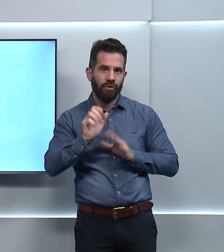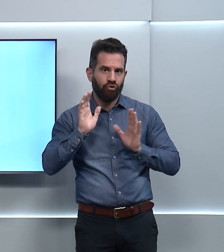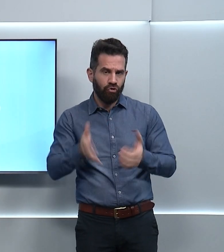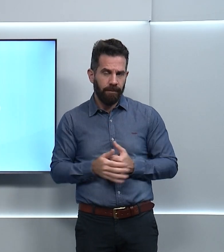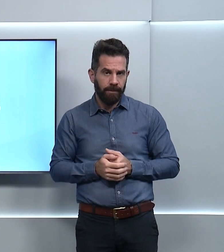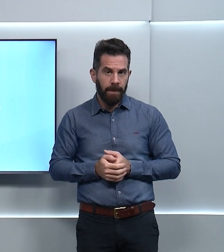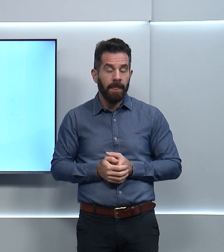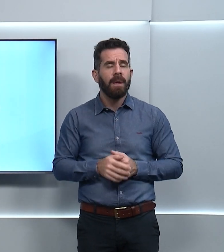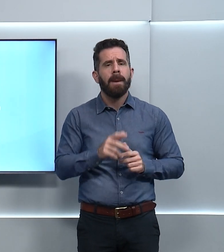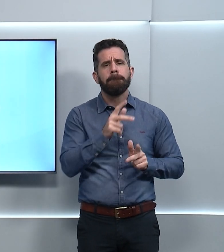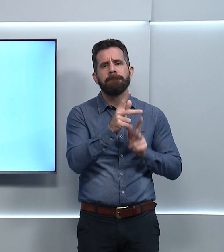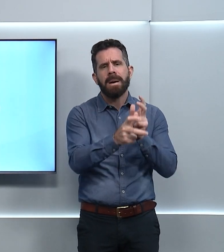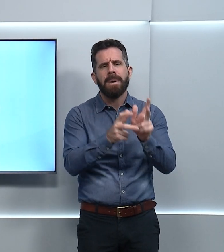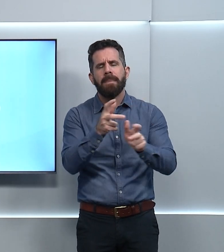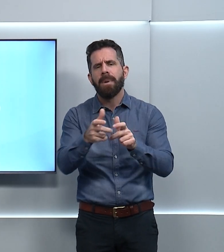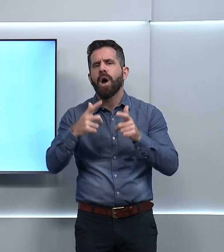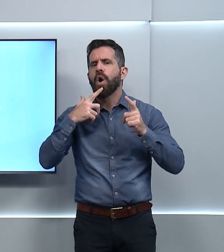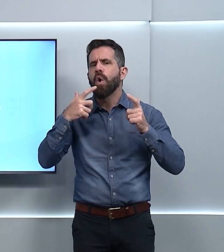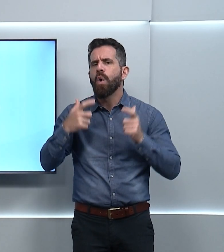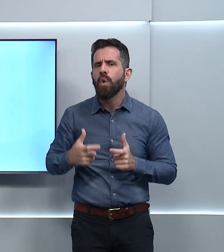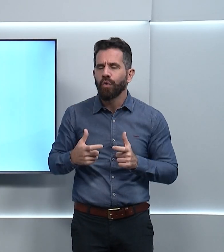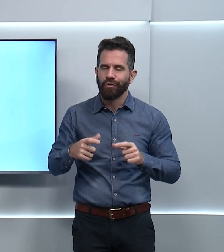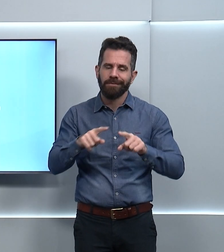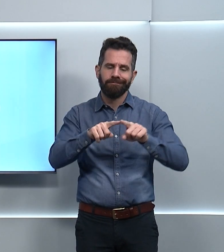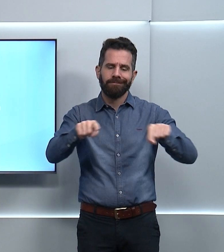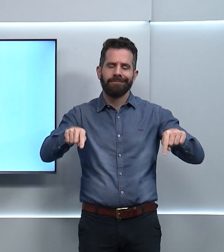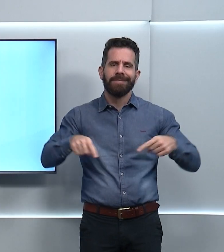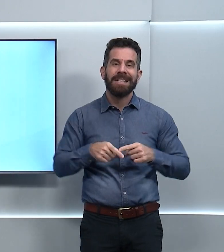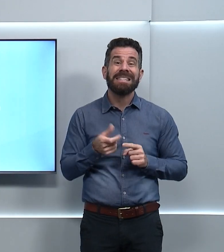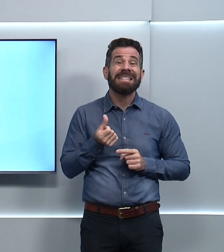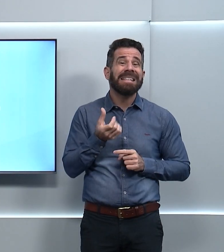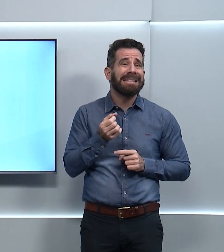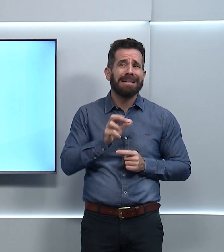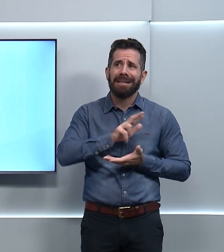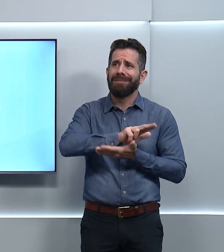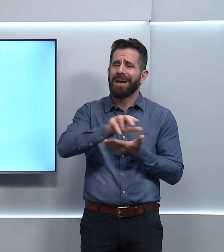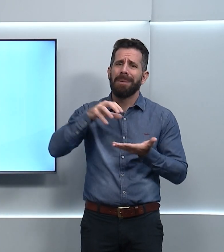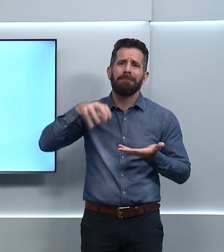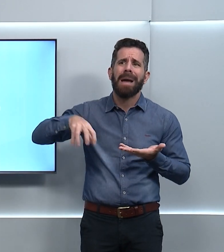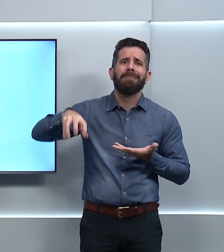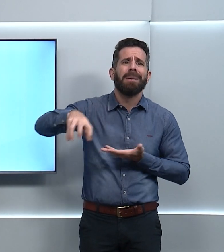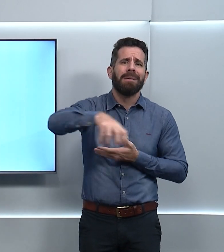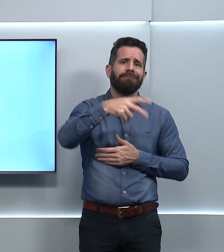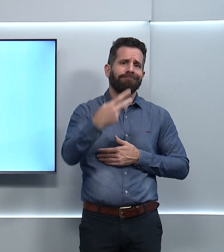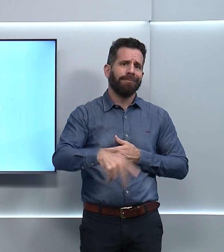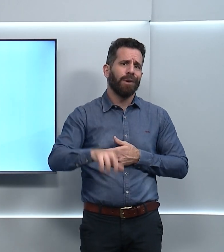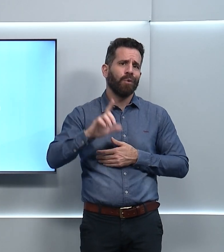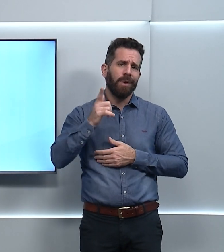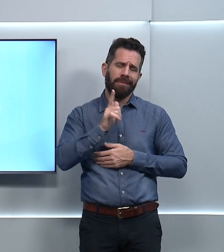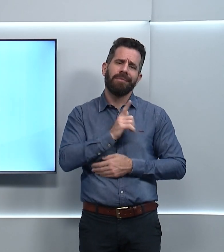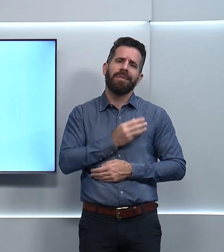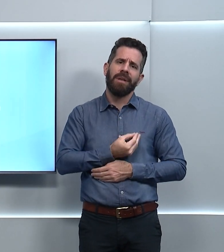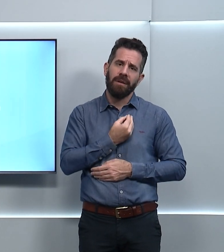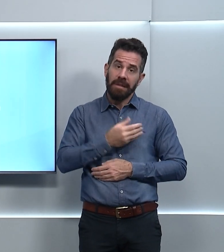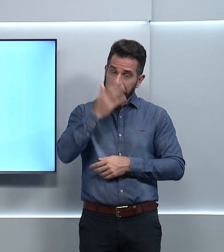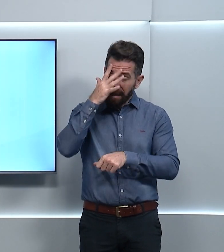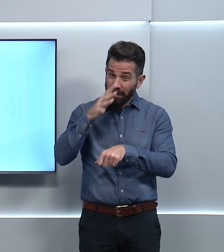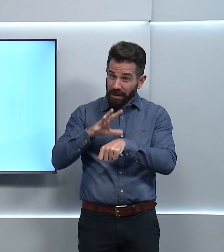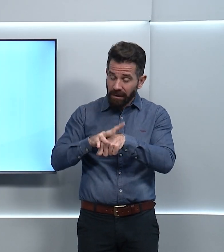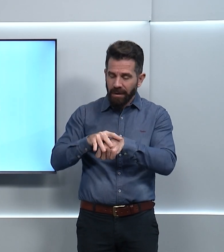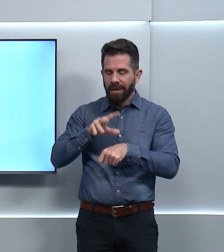vacina é aplicada em mais de 60 salas de vacinação, distribuídas por todas as regiões aqui de Goiânia. O